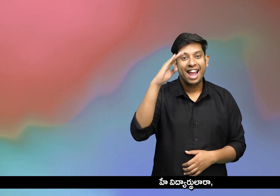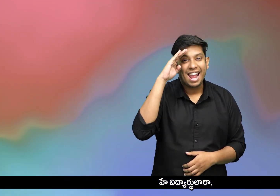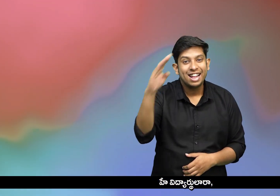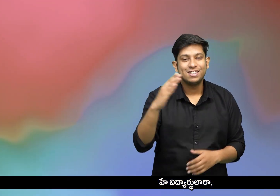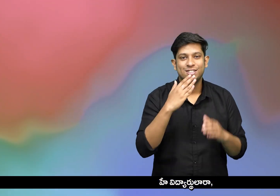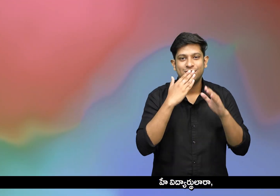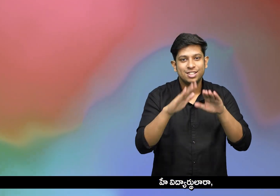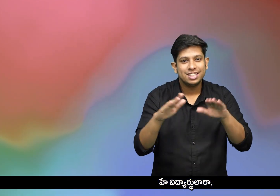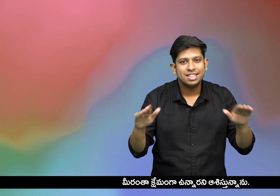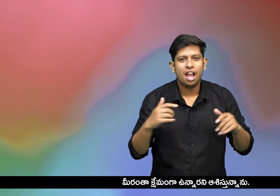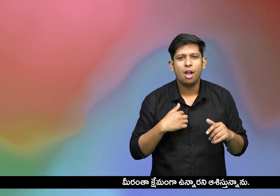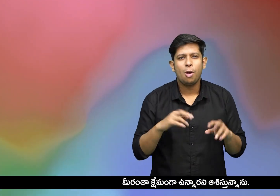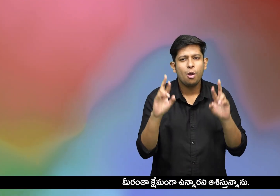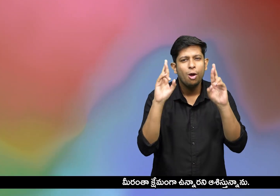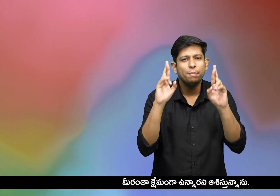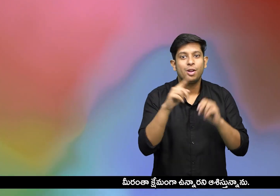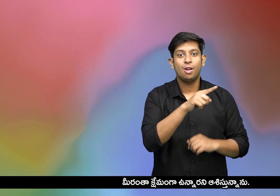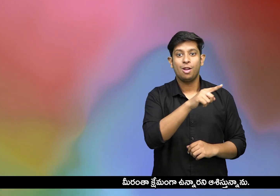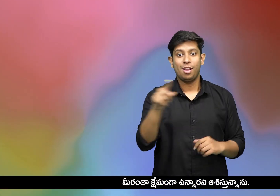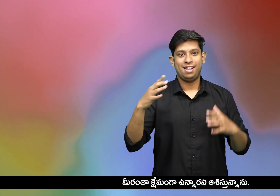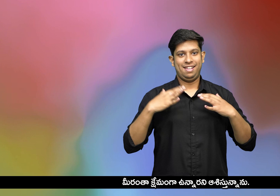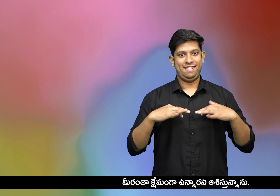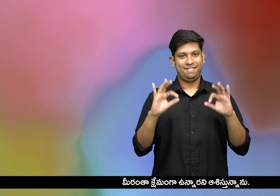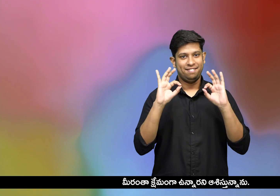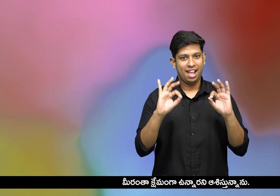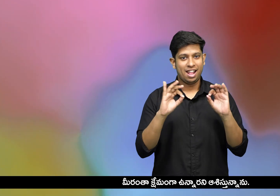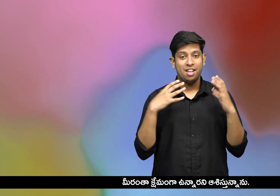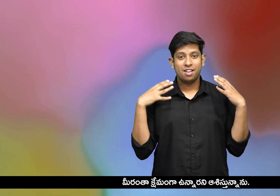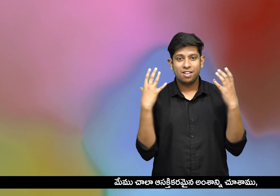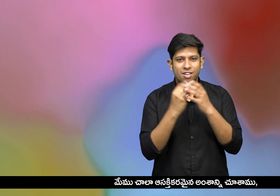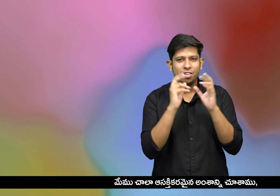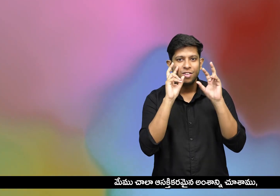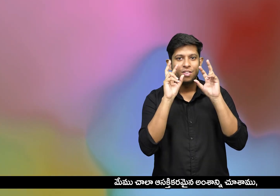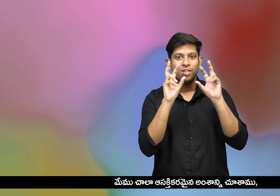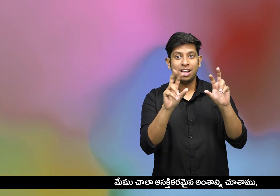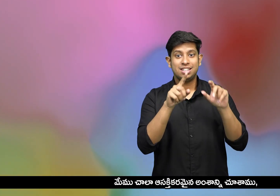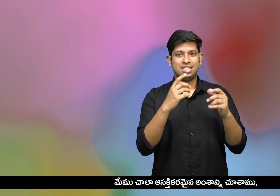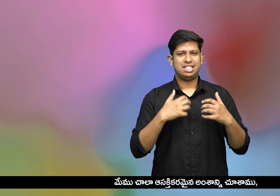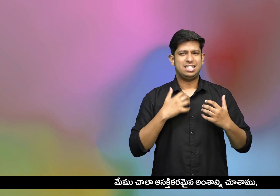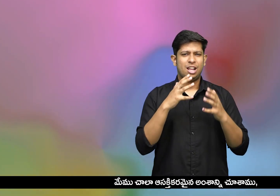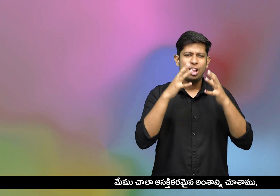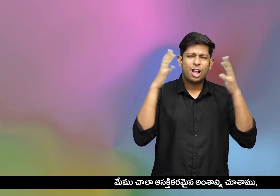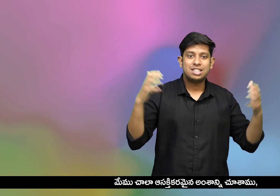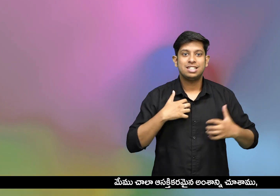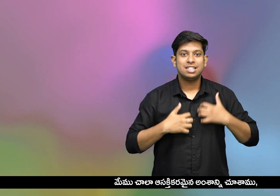హే విద్యార్థులారా, మీరంతా క్షేమంగా ఉన్నారని ఆశిస్తున్నాను. మేము చాలా ఆసక్తికరమైన అంశాన్ని